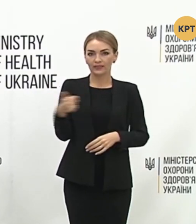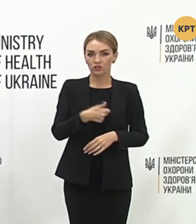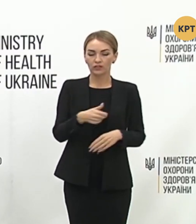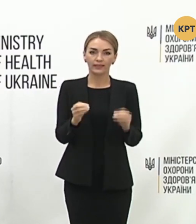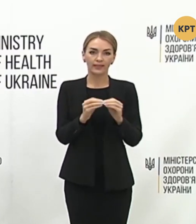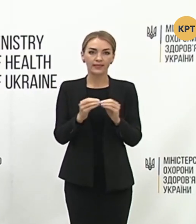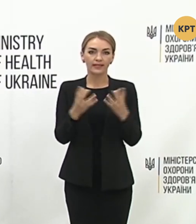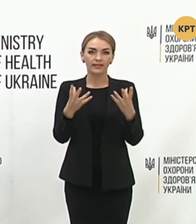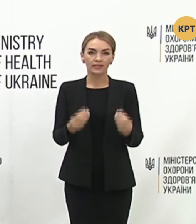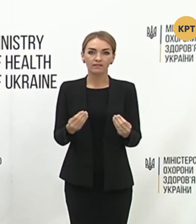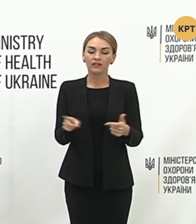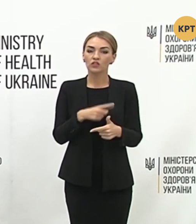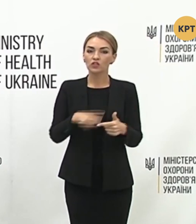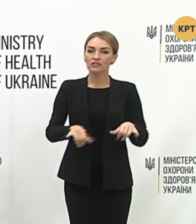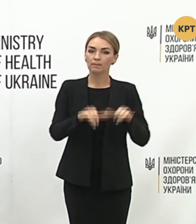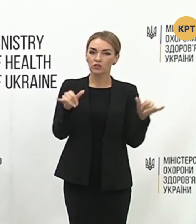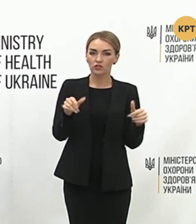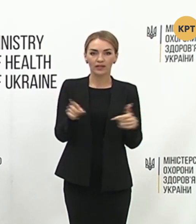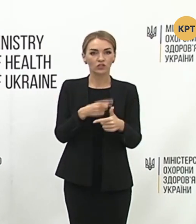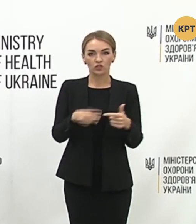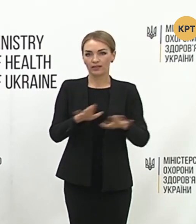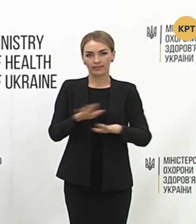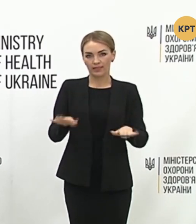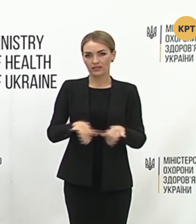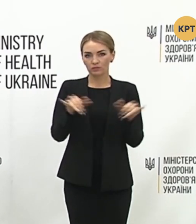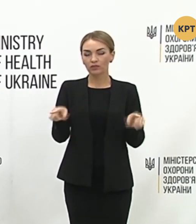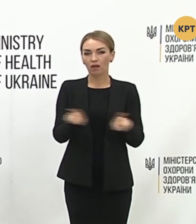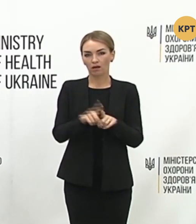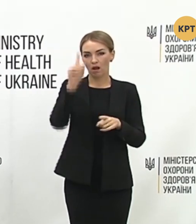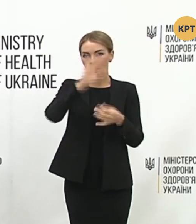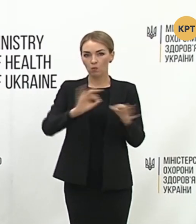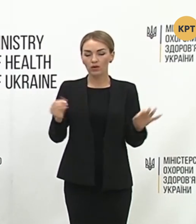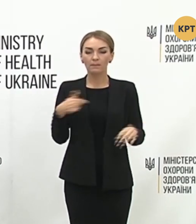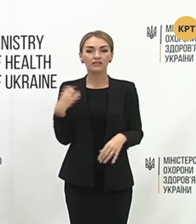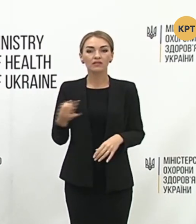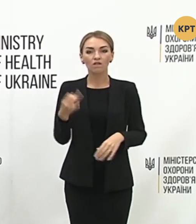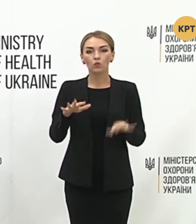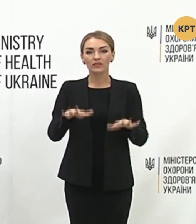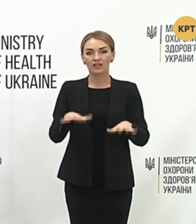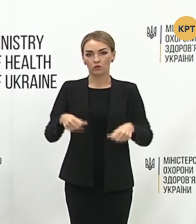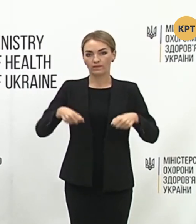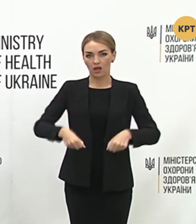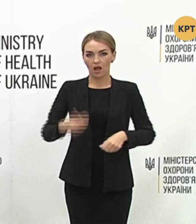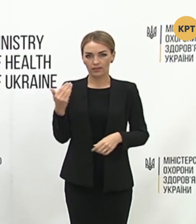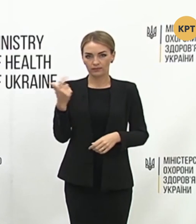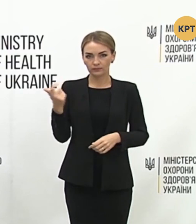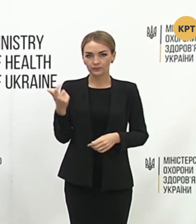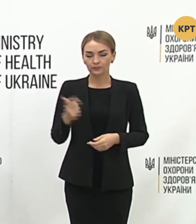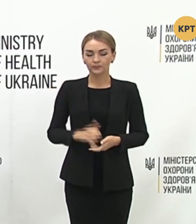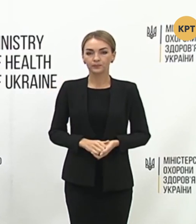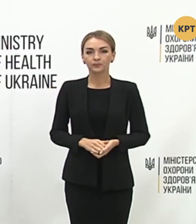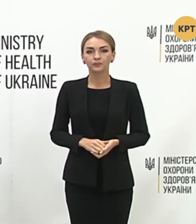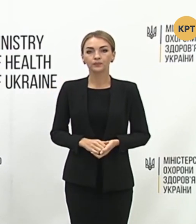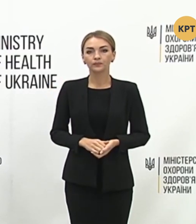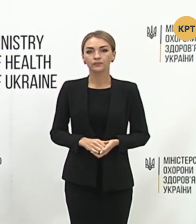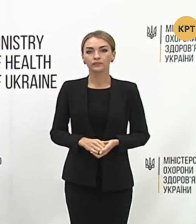10 днів. Чи збільшиться вона, чи не збільшиться. Це така логіка, мені просто цікаво, в місцевої влади.